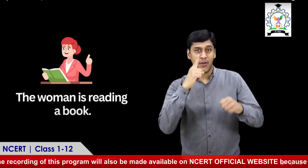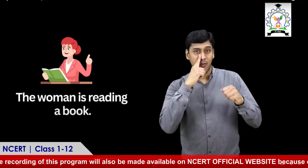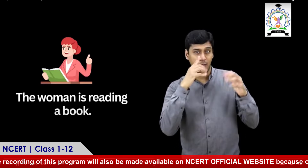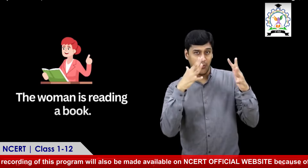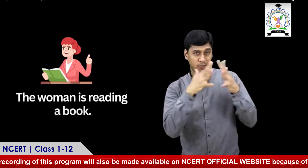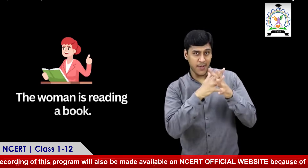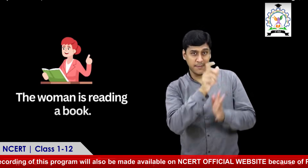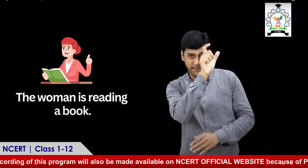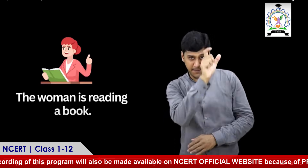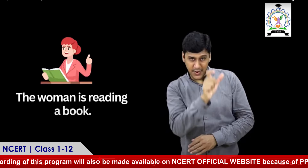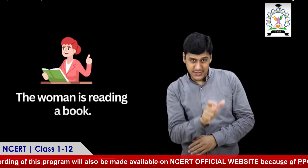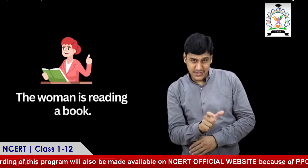महिला किताब पढ़ रही है।